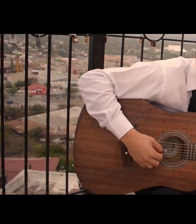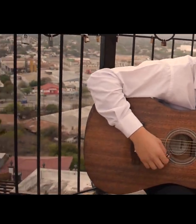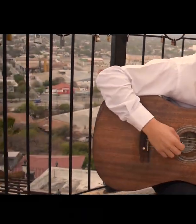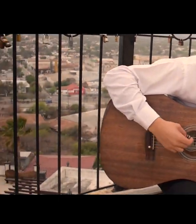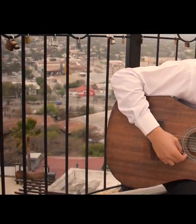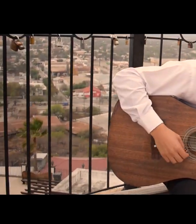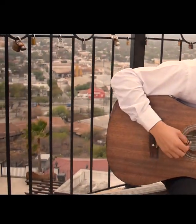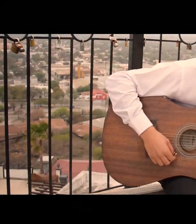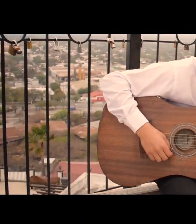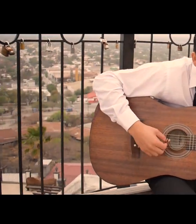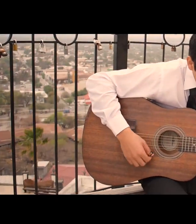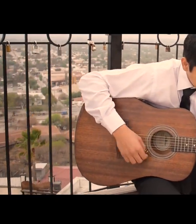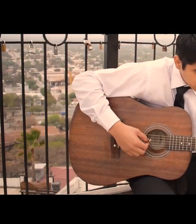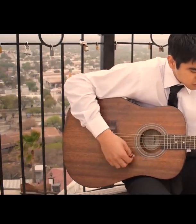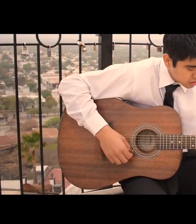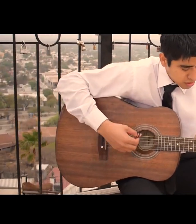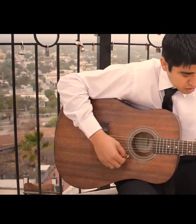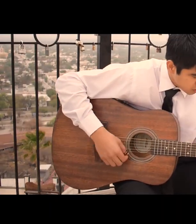eso